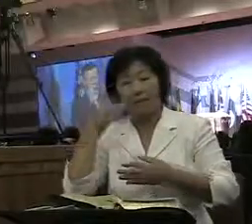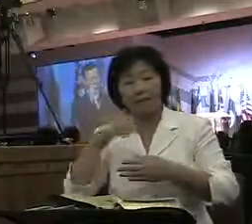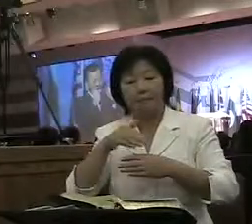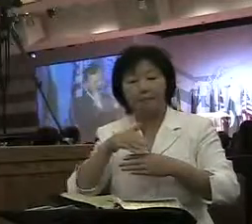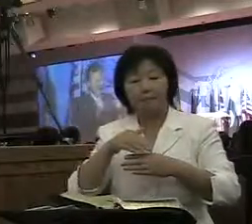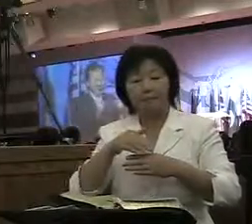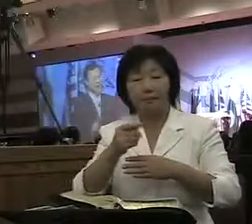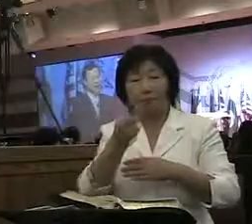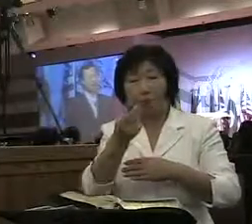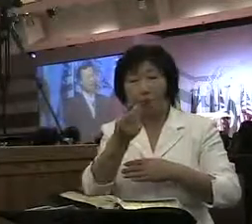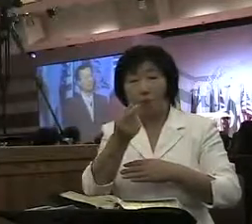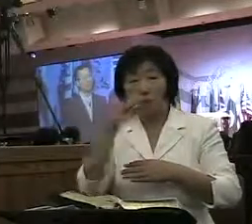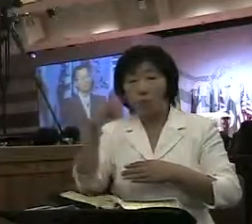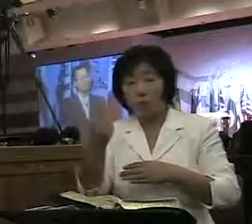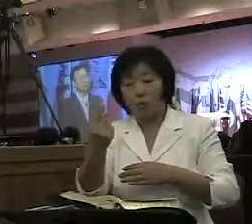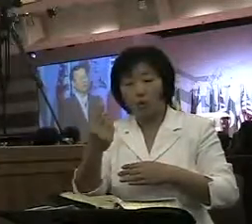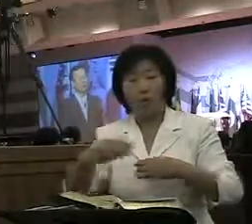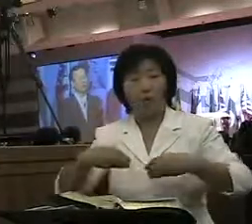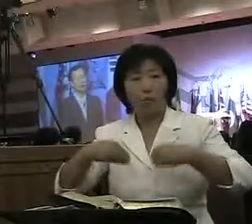벗어나지 아니하리라.